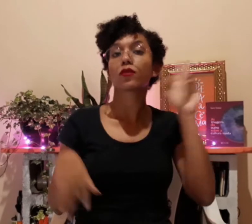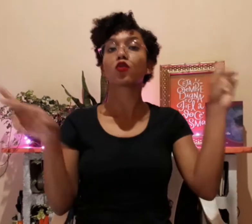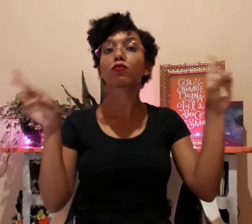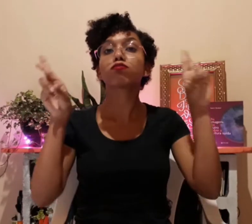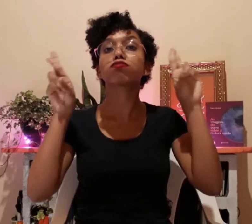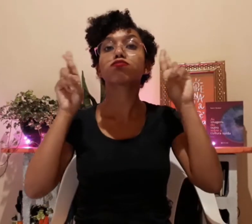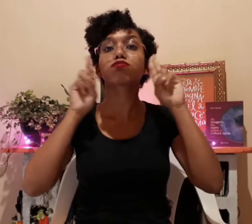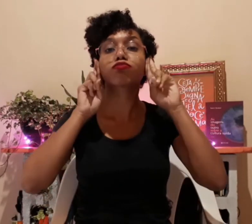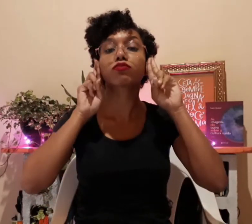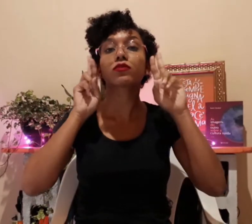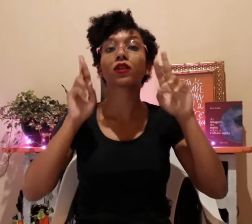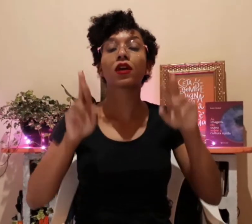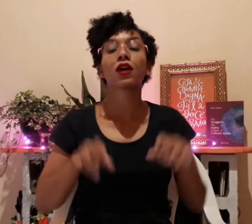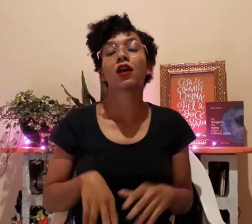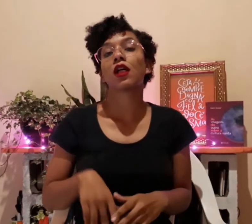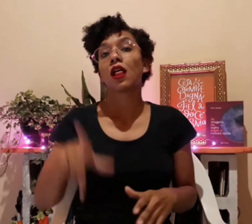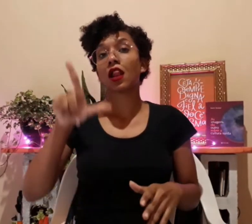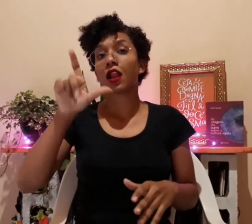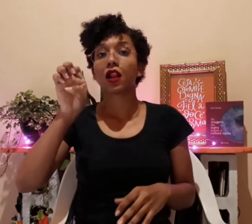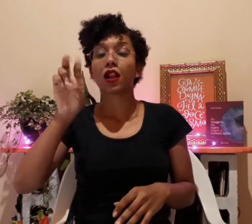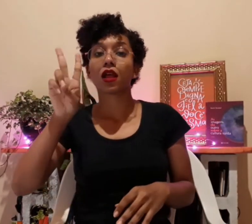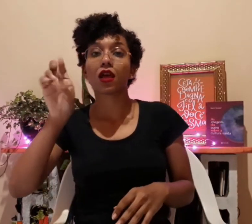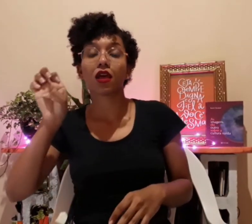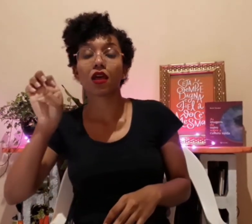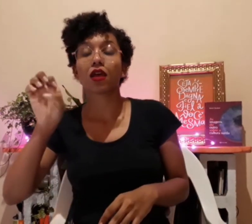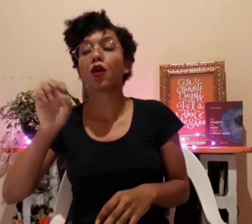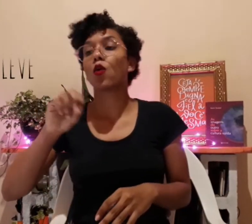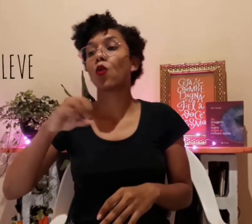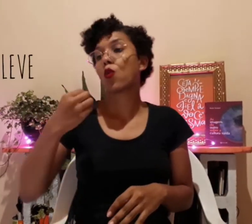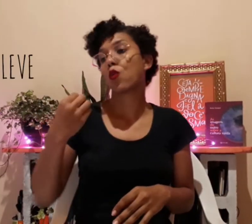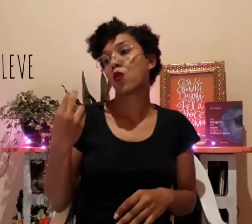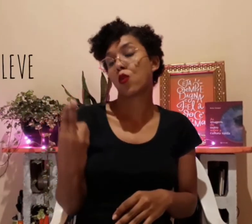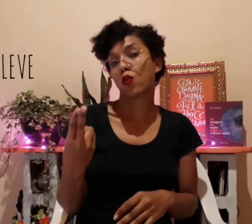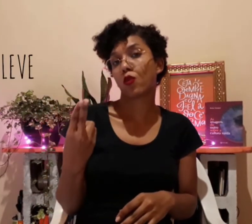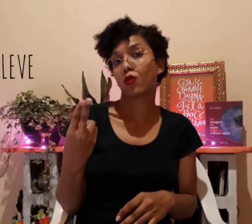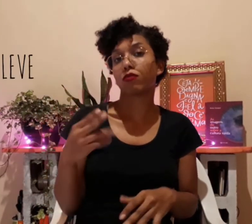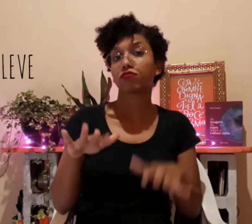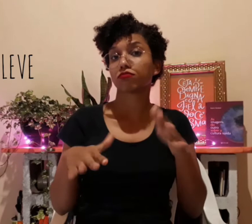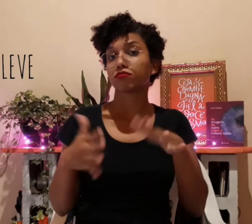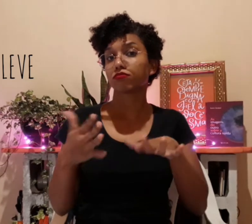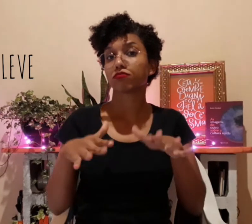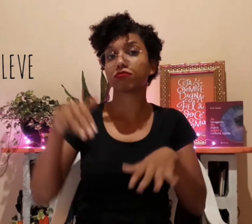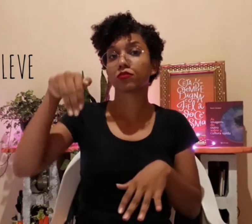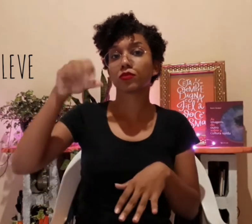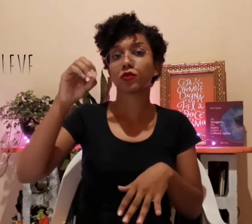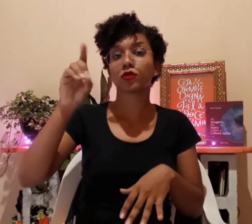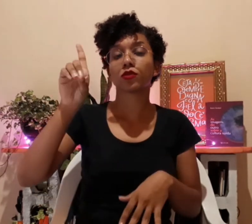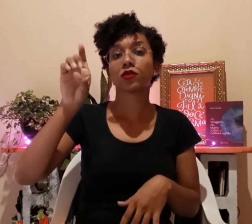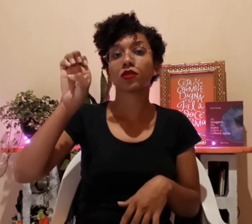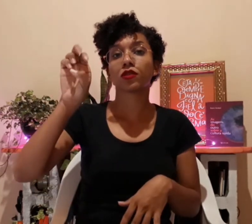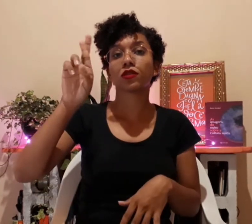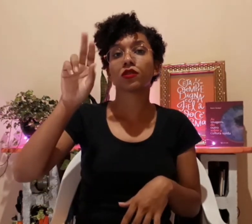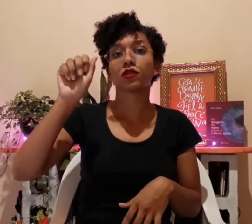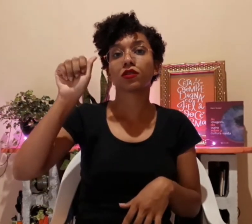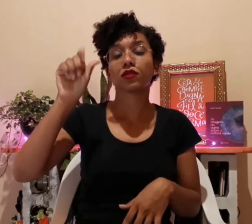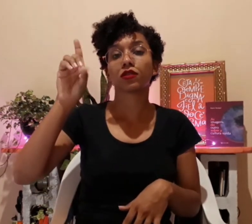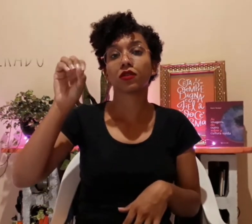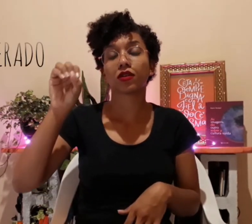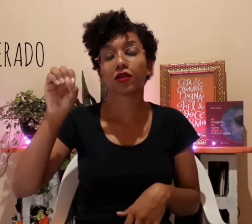surdez unilateral, bilateral, uma surdez leve, uma surdez moderada